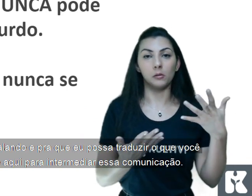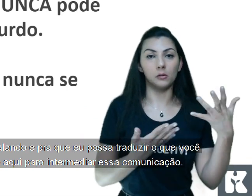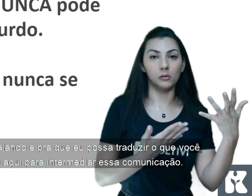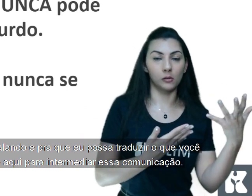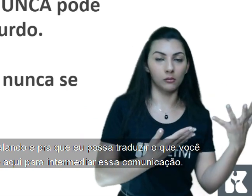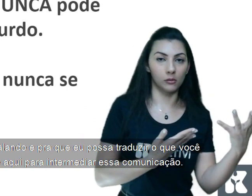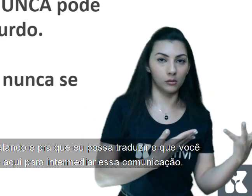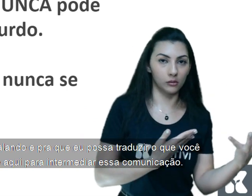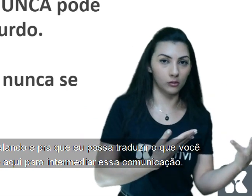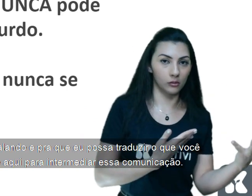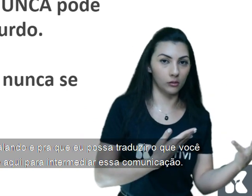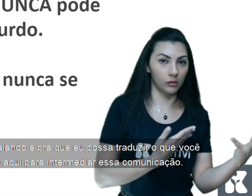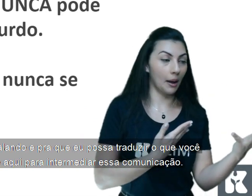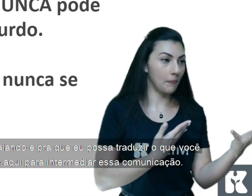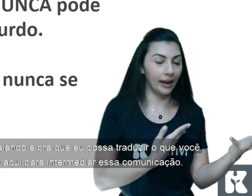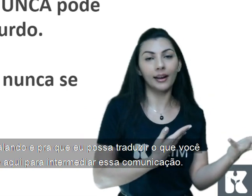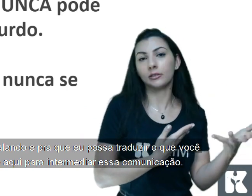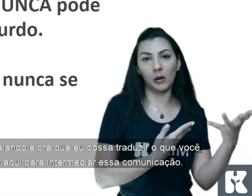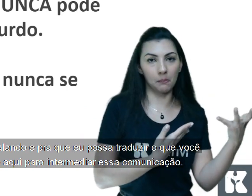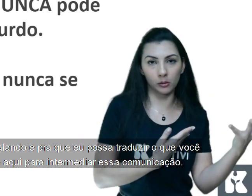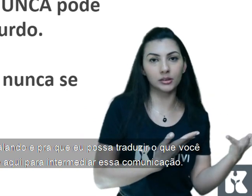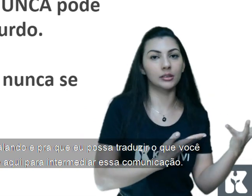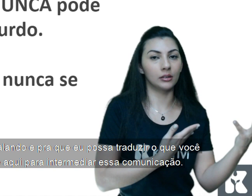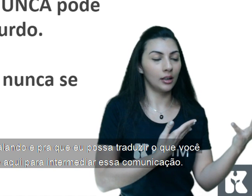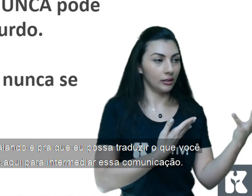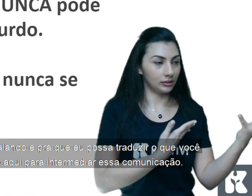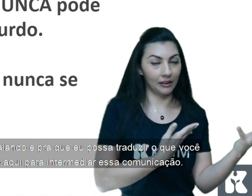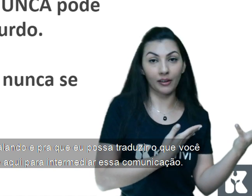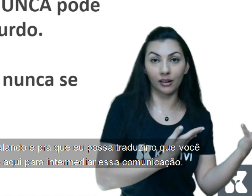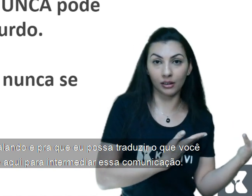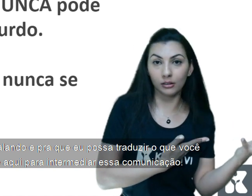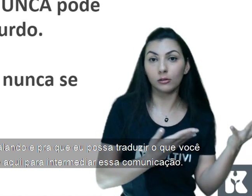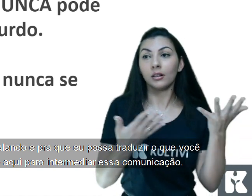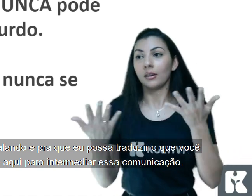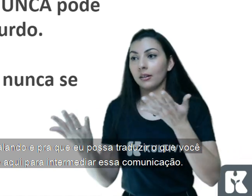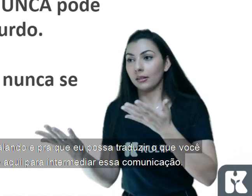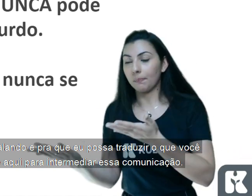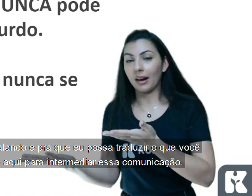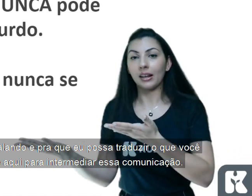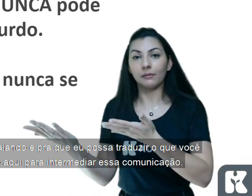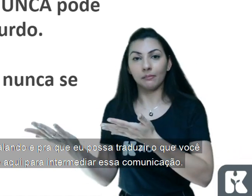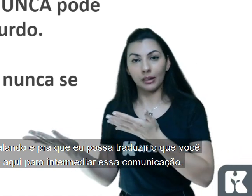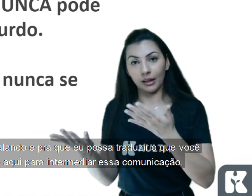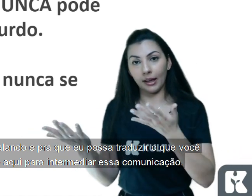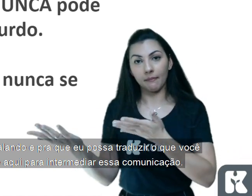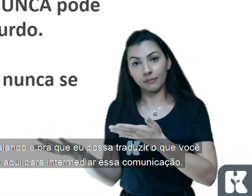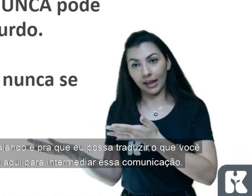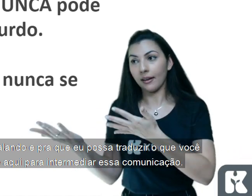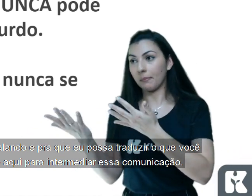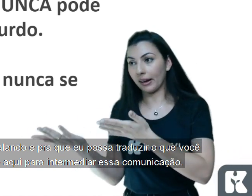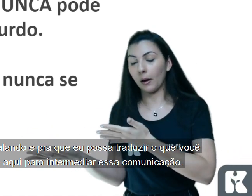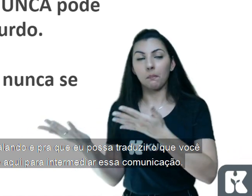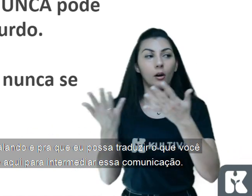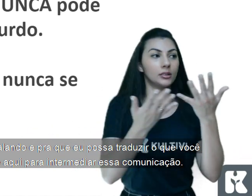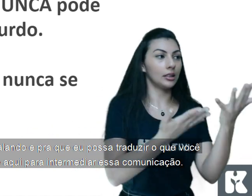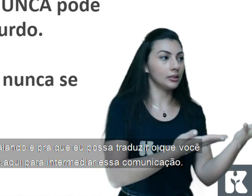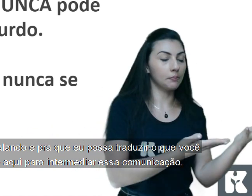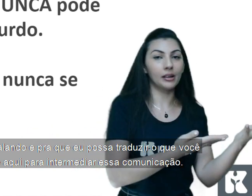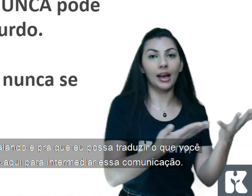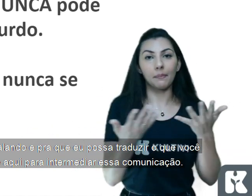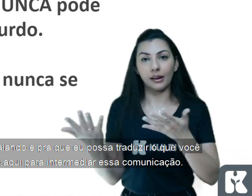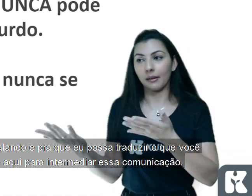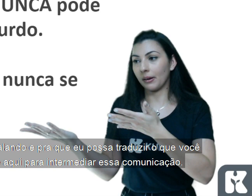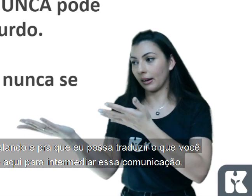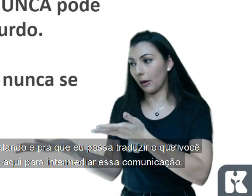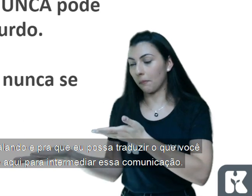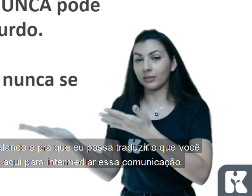que o rapaz ou a moça está falando, e para que para que eu possa